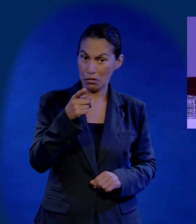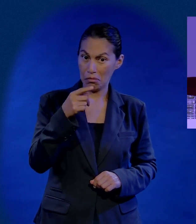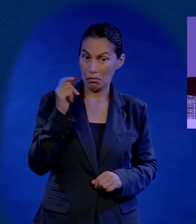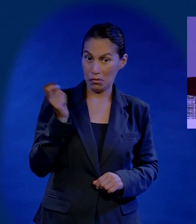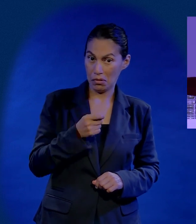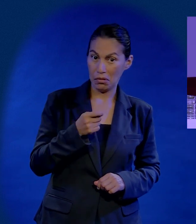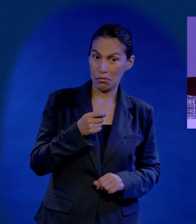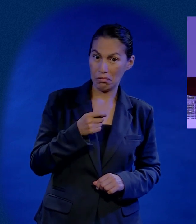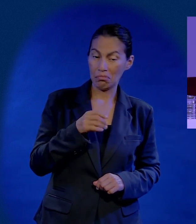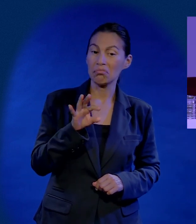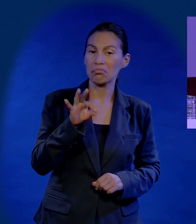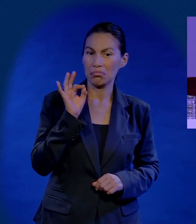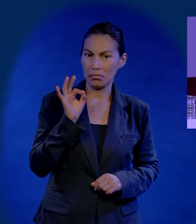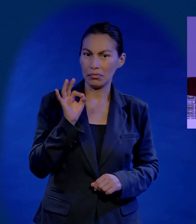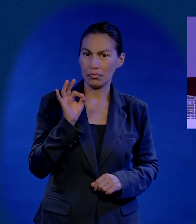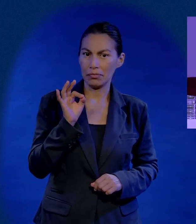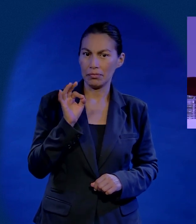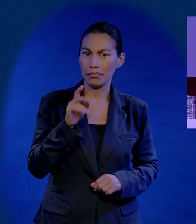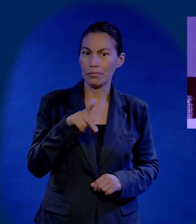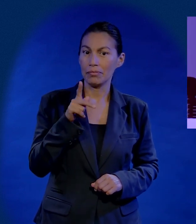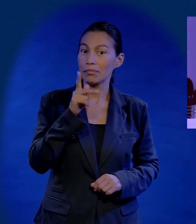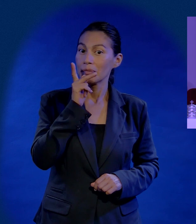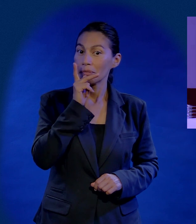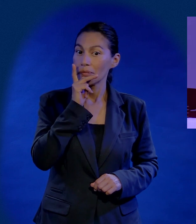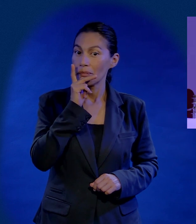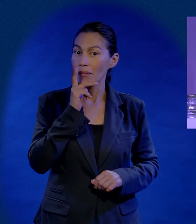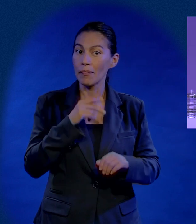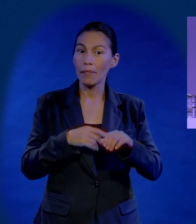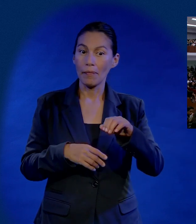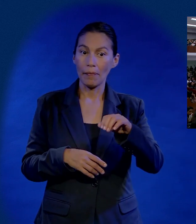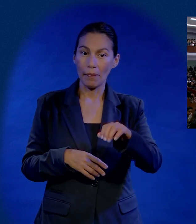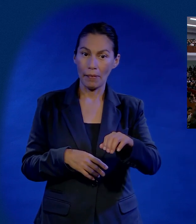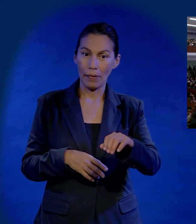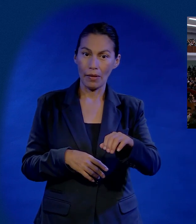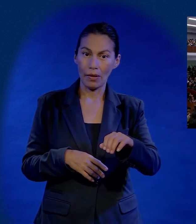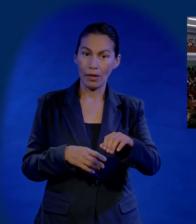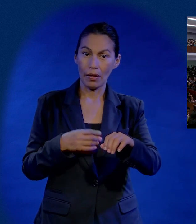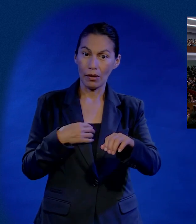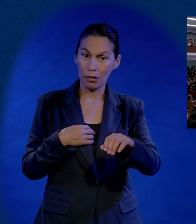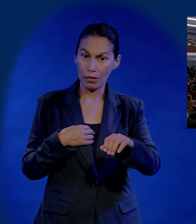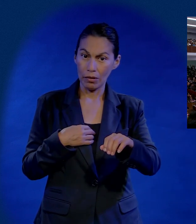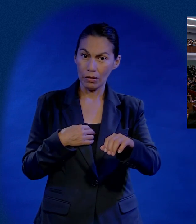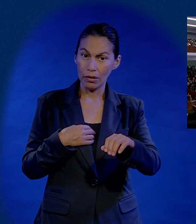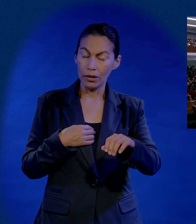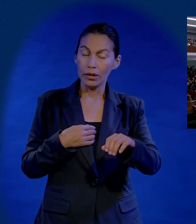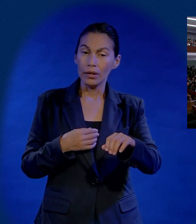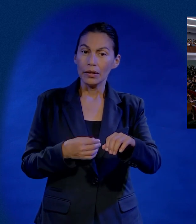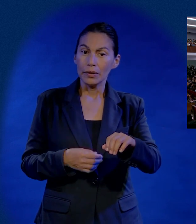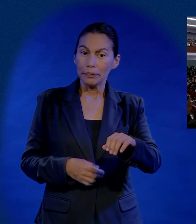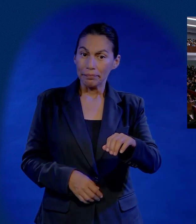Yo hubiera preferido que me dieran con una de estas. Pero mi papá dijo, pon la mano.